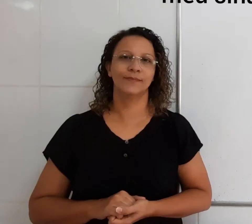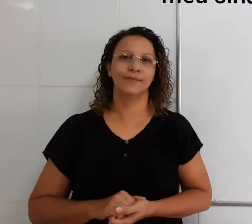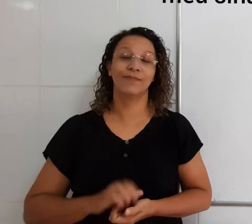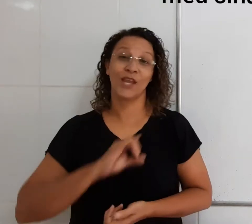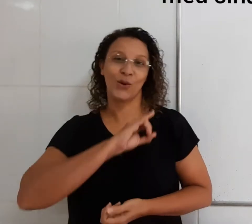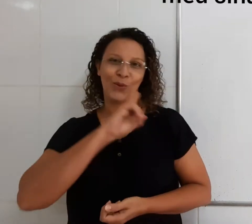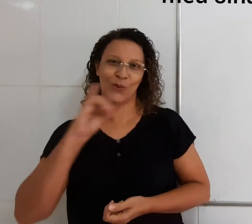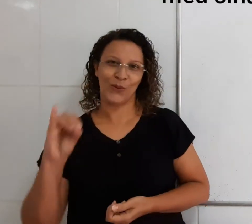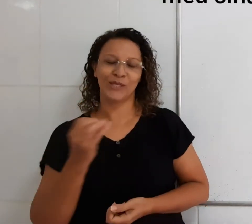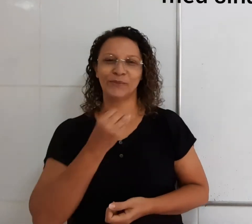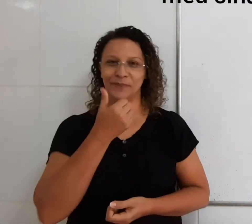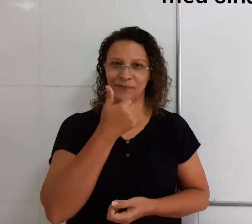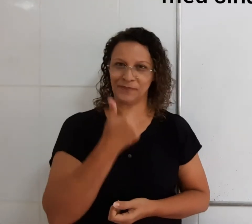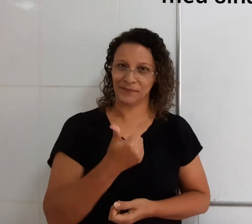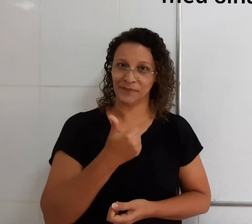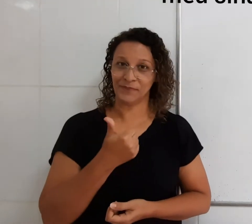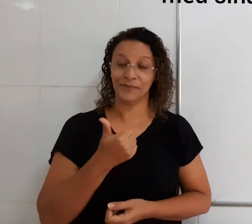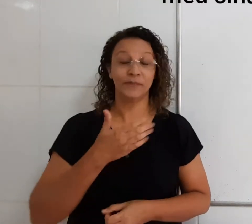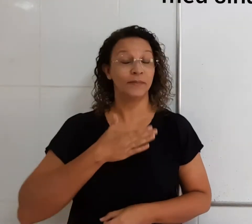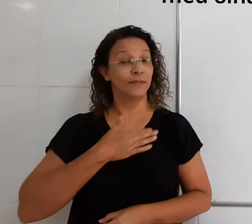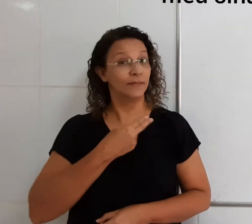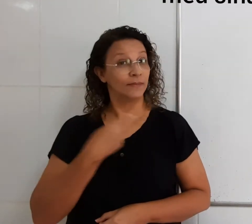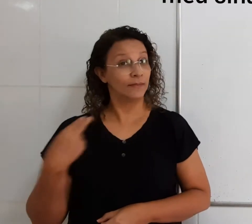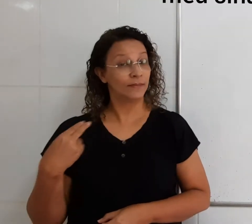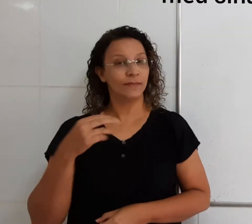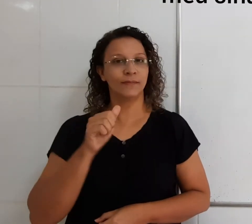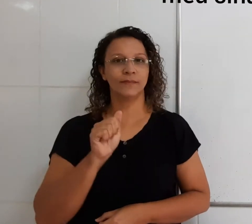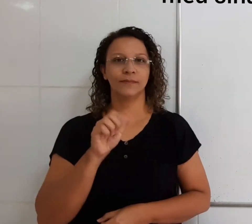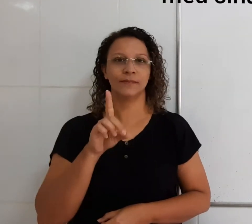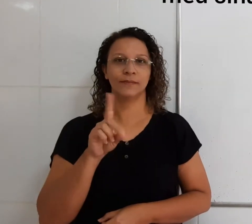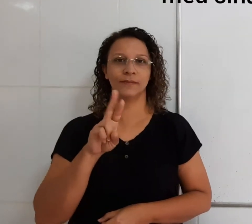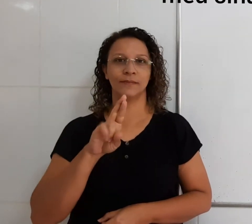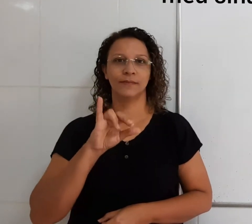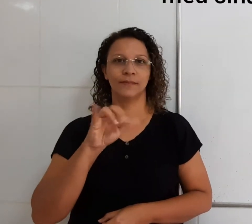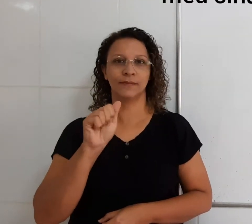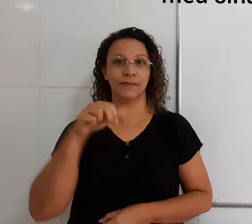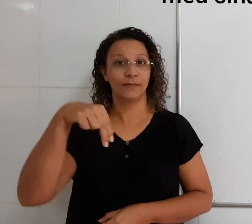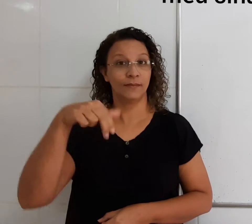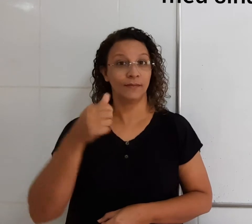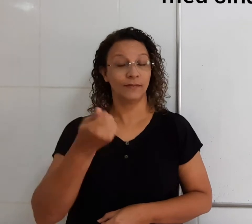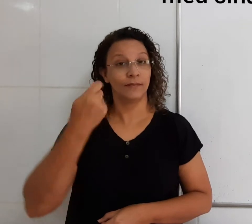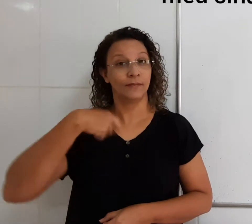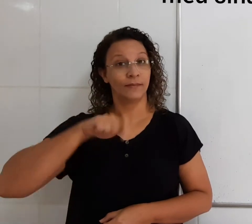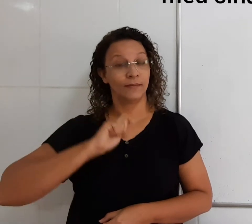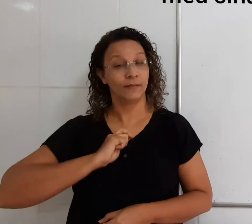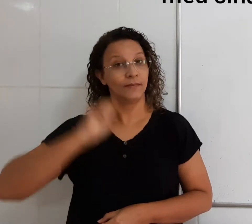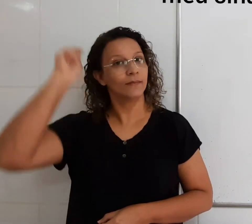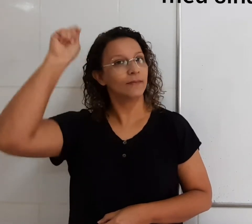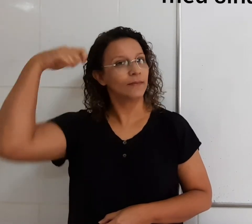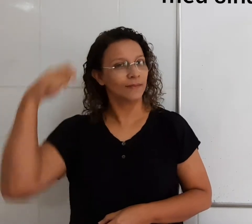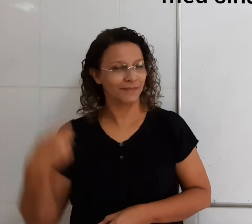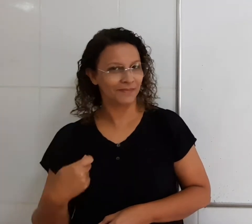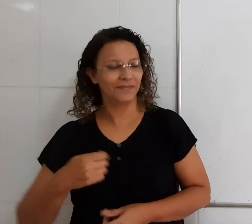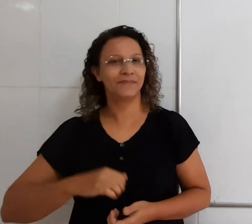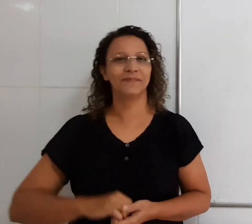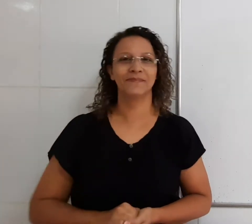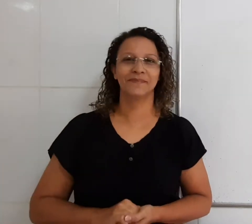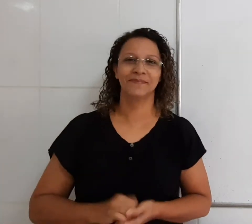Oi, tudo bem? Meu nome é Adriana e o meu sinal é esse.